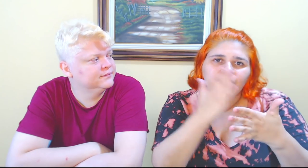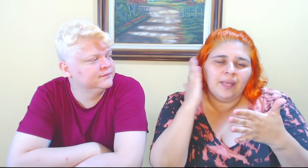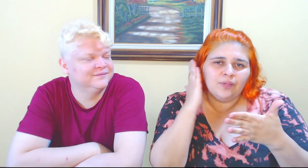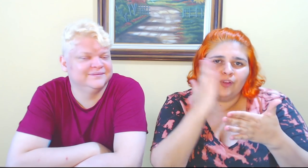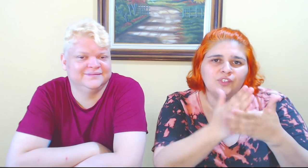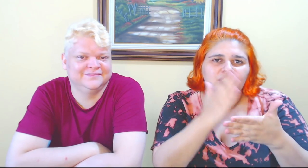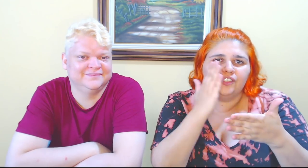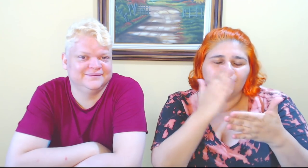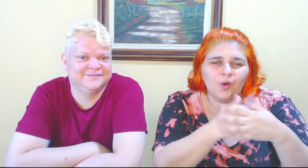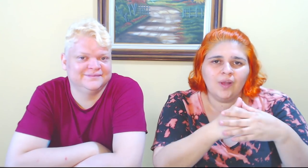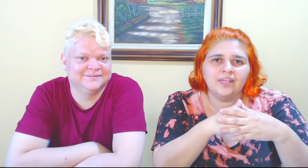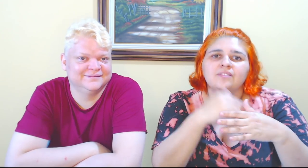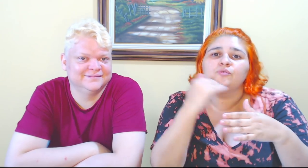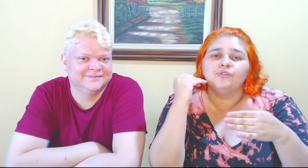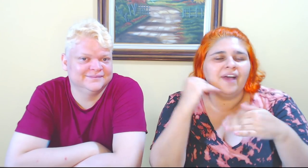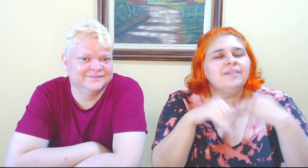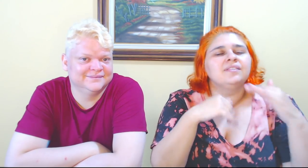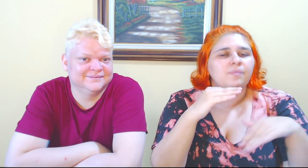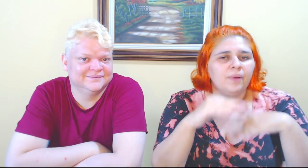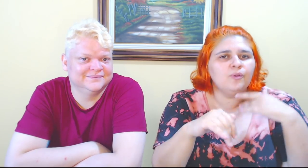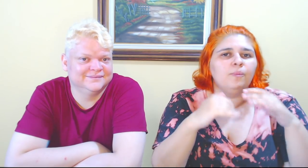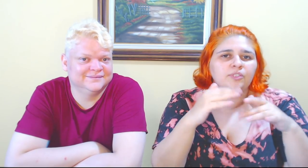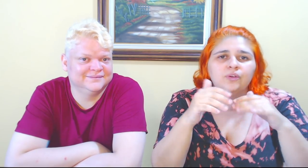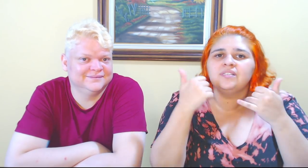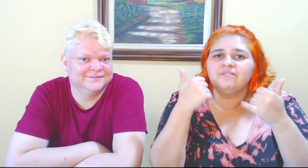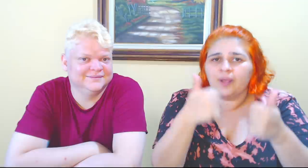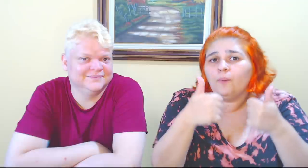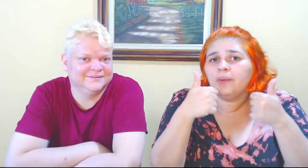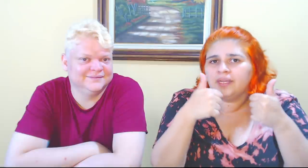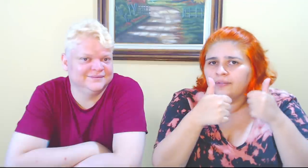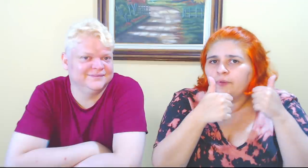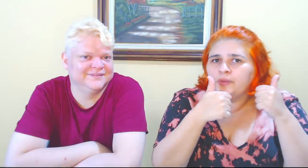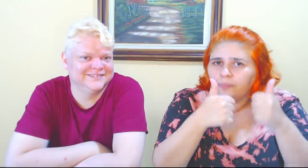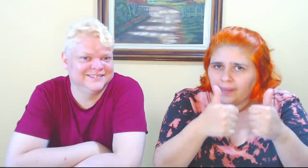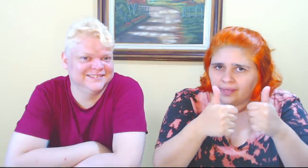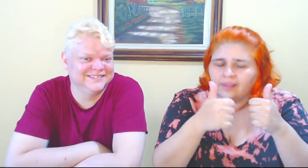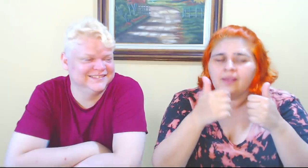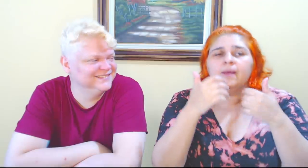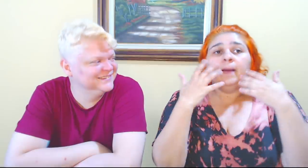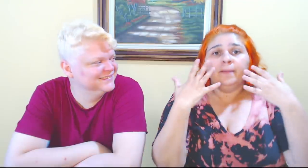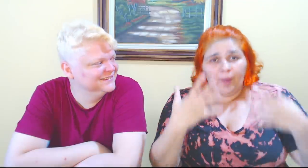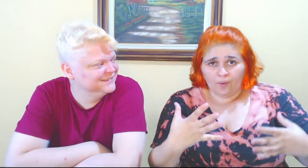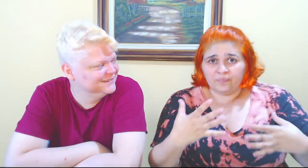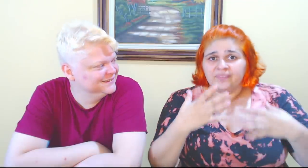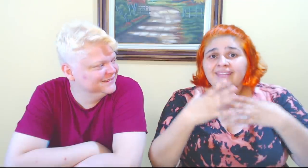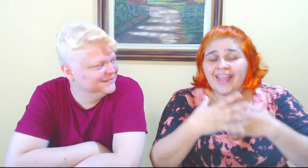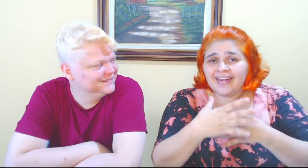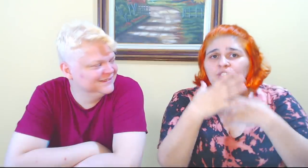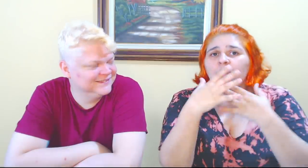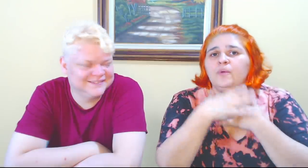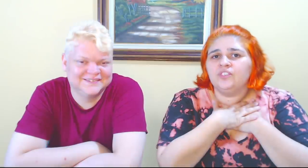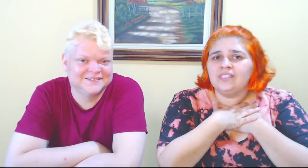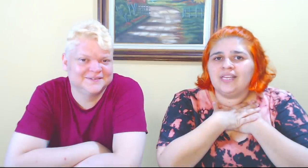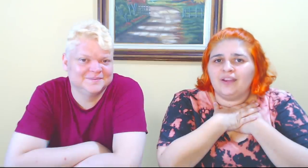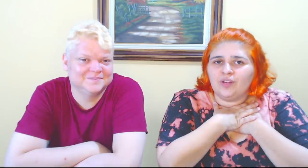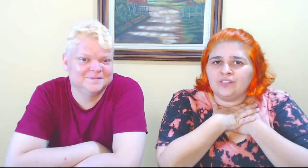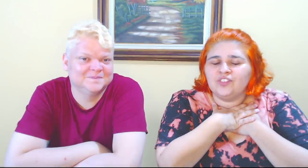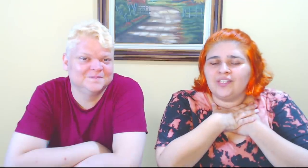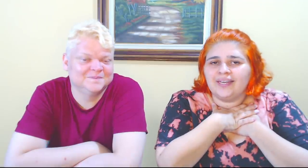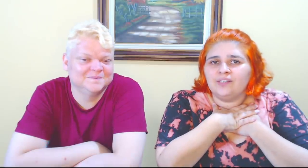na mitologia De Nolan Tu vai antecipando Algumas coisas E vai compreendendo Muito bem Bom Tenet Como eu disse lá No nosso Instagram No